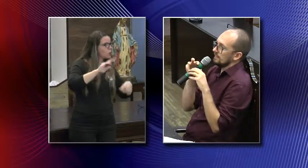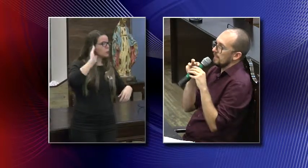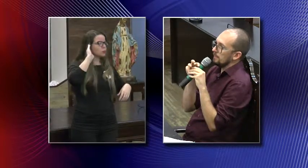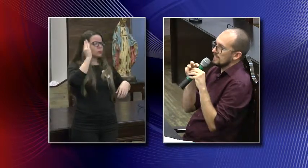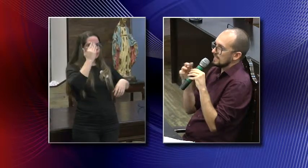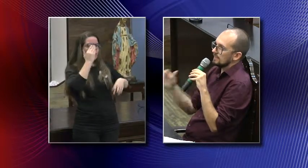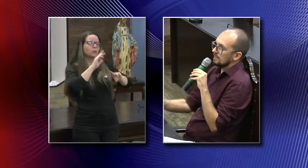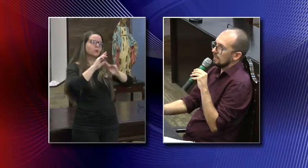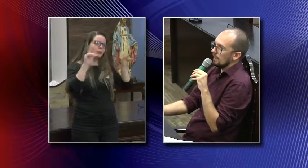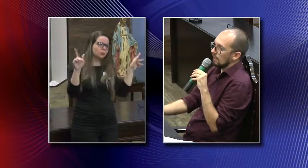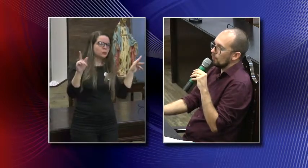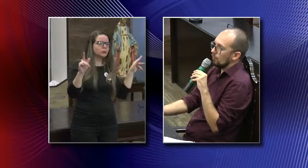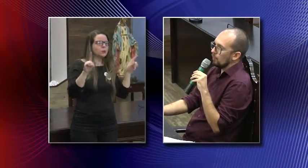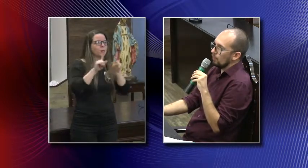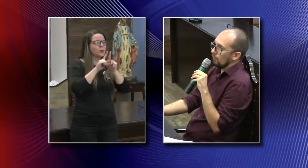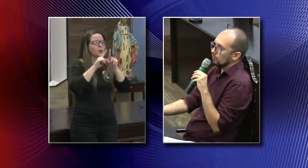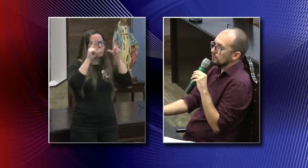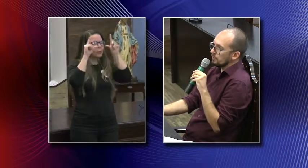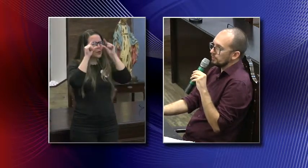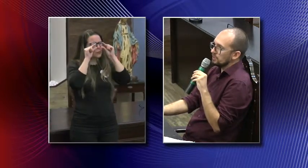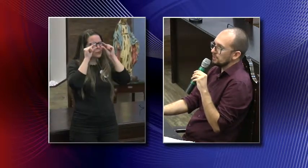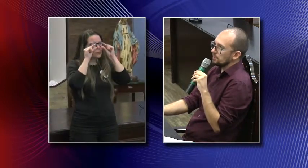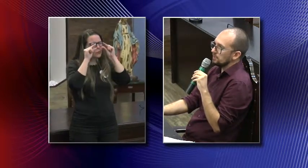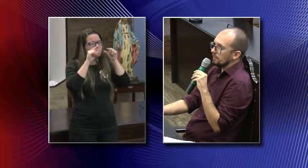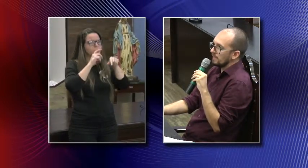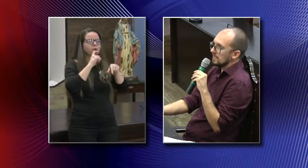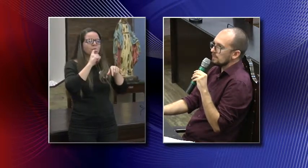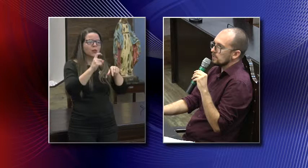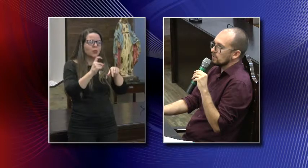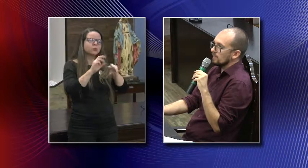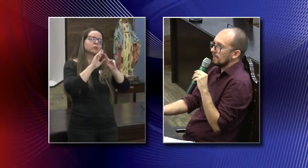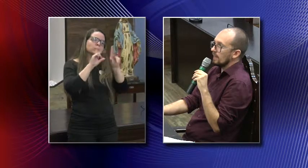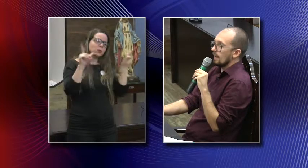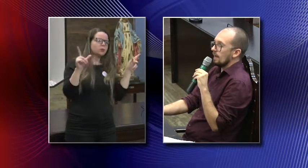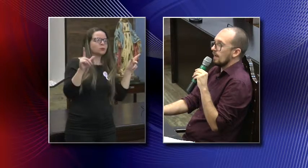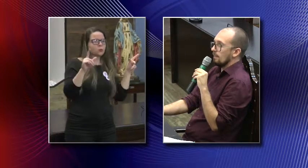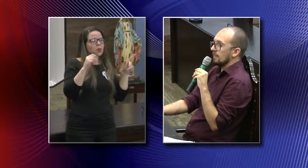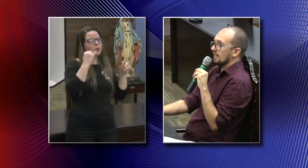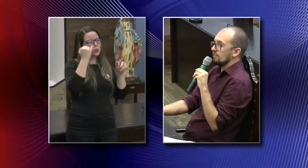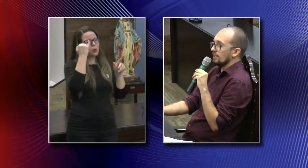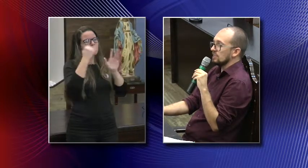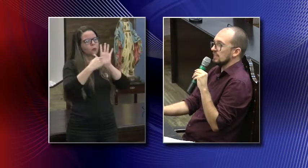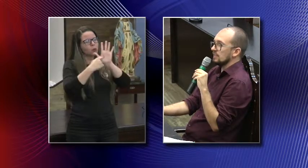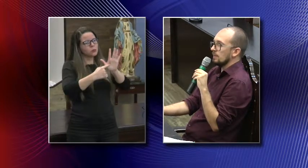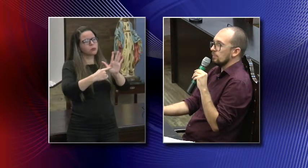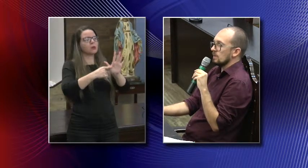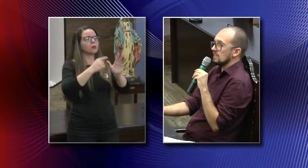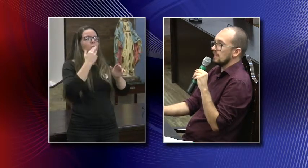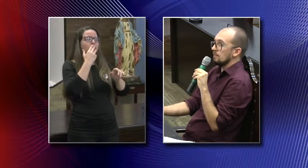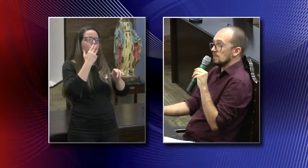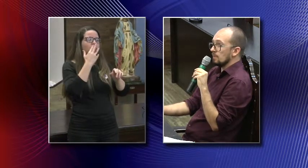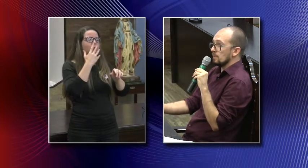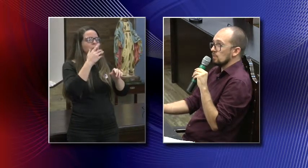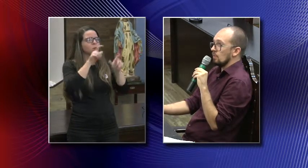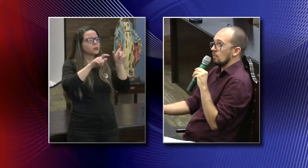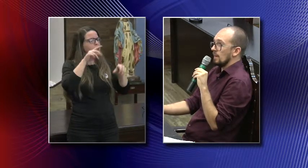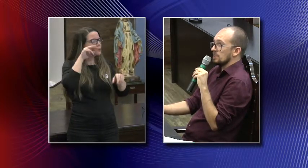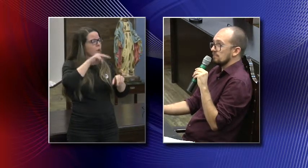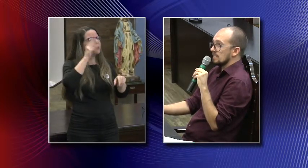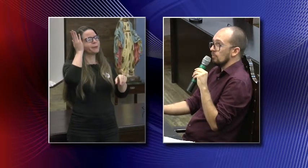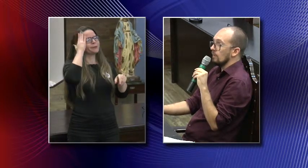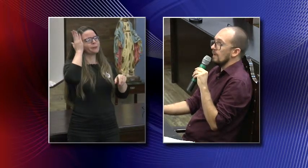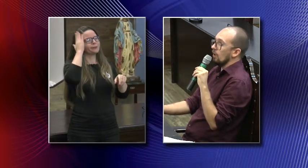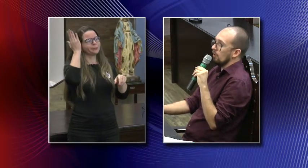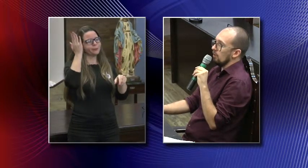ela representa o tipo de perda que essa pessoa tem. A bengala verde, ela também mostra que mesmo a pessoa com